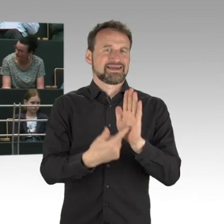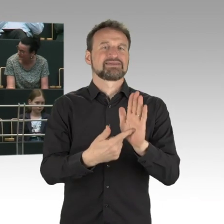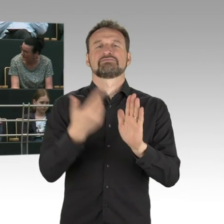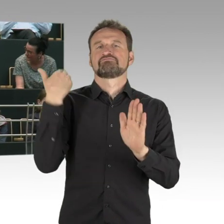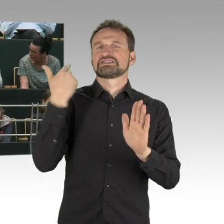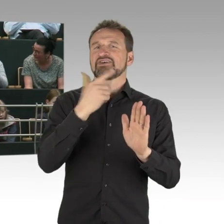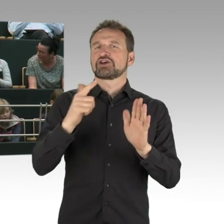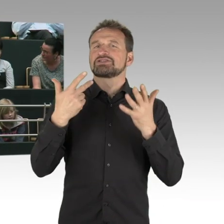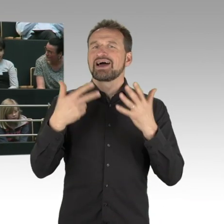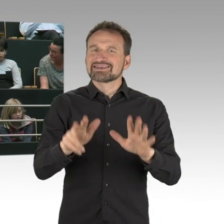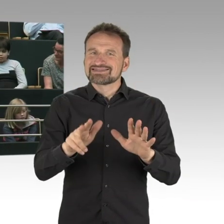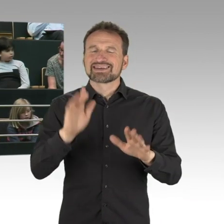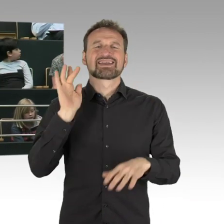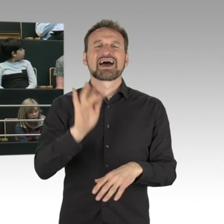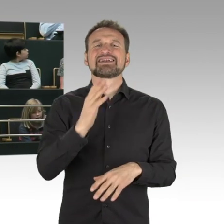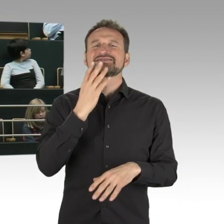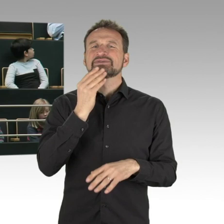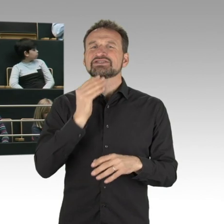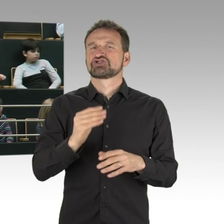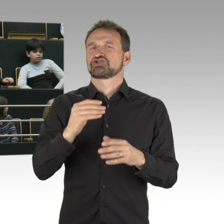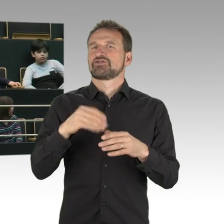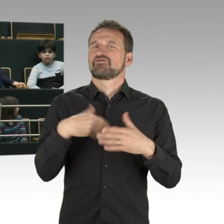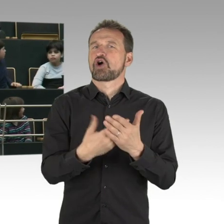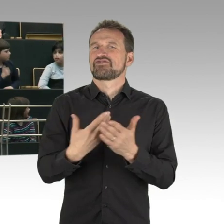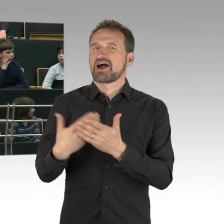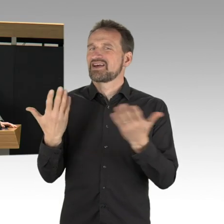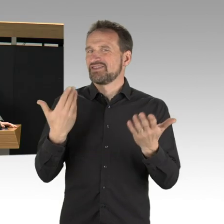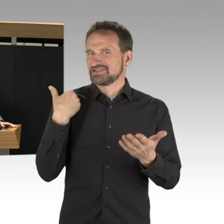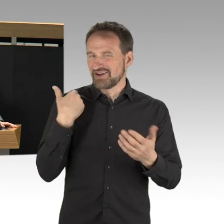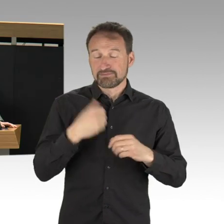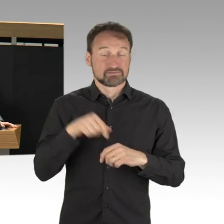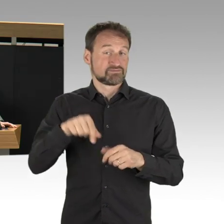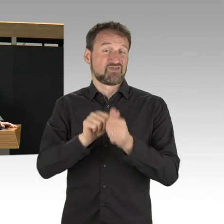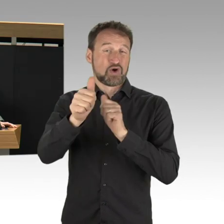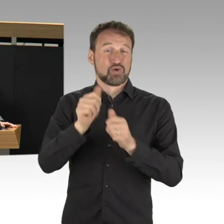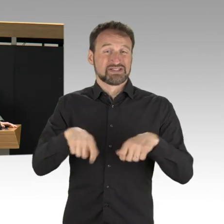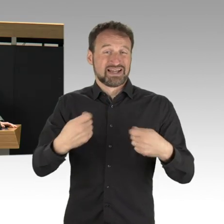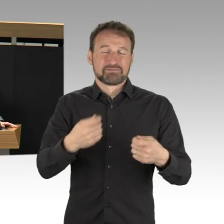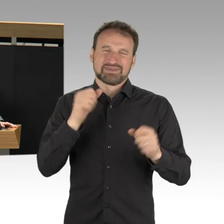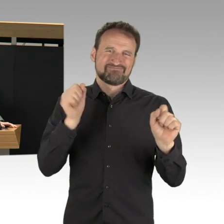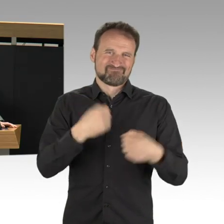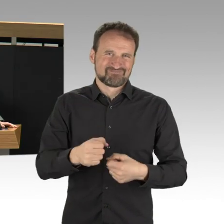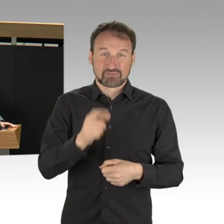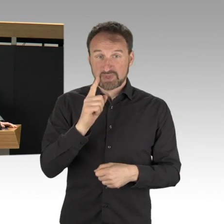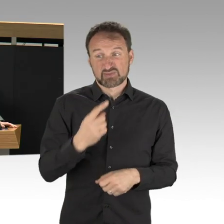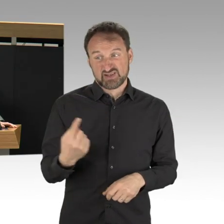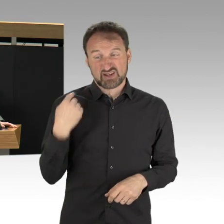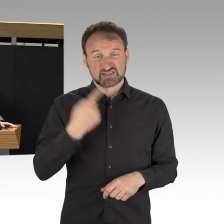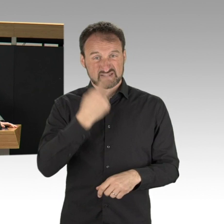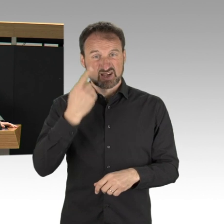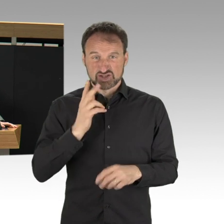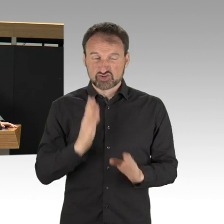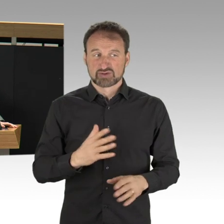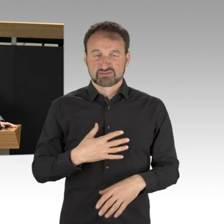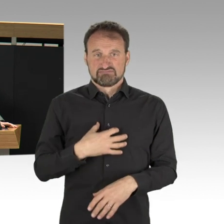vorlegen. Ich kann die Ergebnisse jetzt noch nicht vorausnehmen, aber in den vergangenen Jahren mussten wir einen besorgniserregenden Anstieg antisemitischer